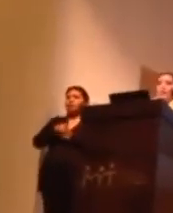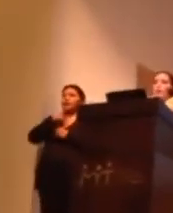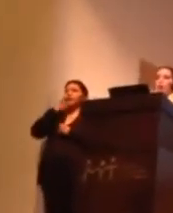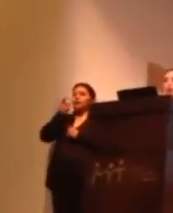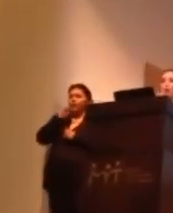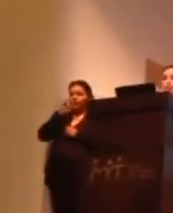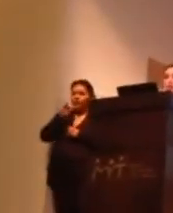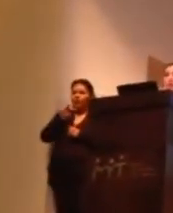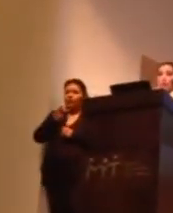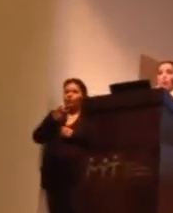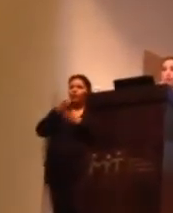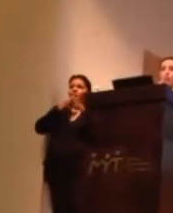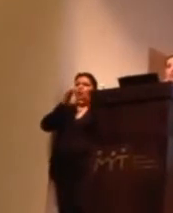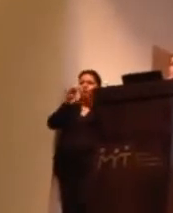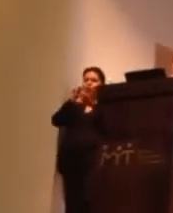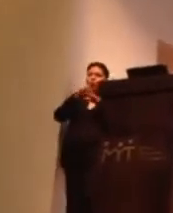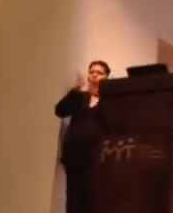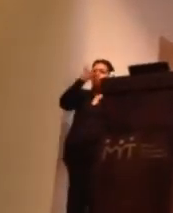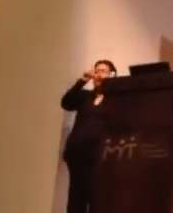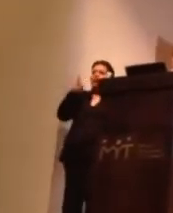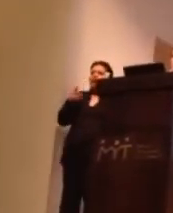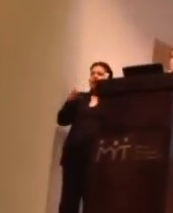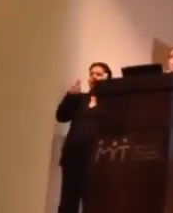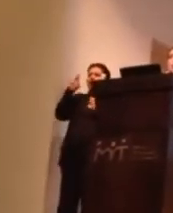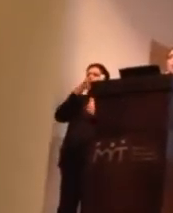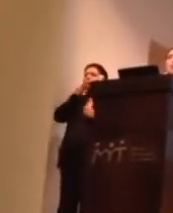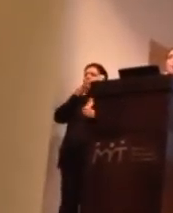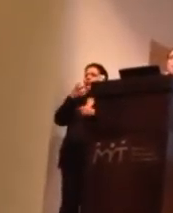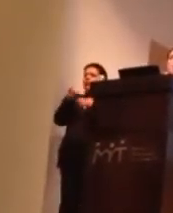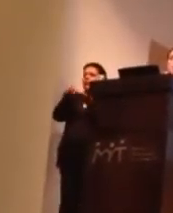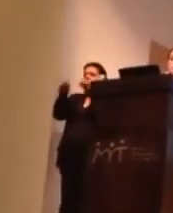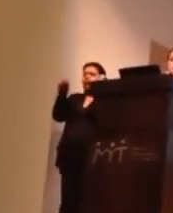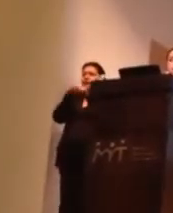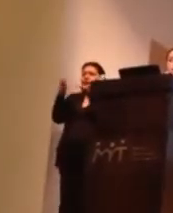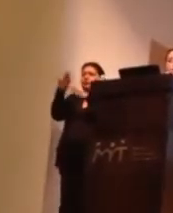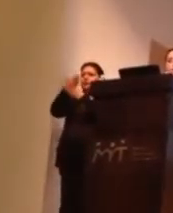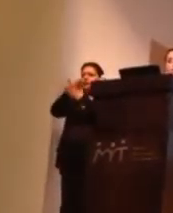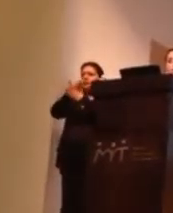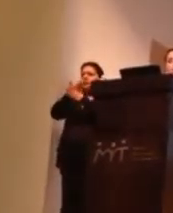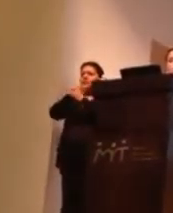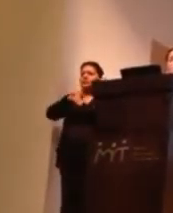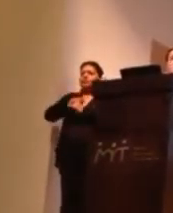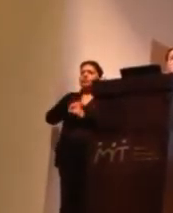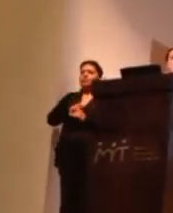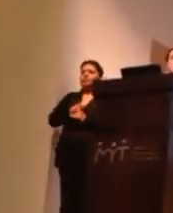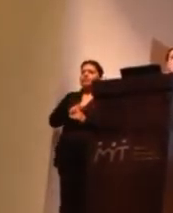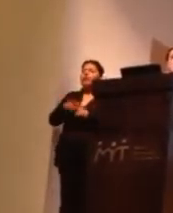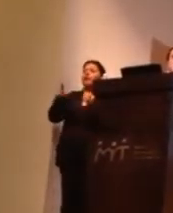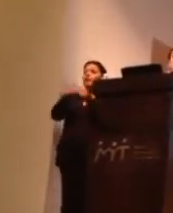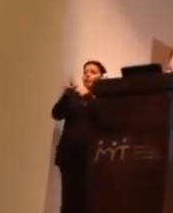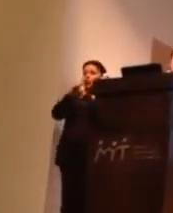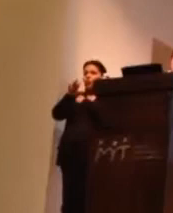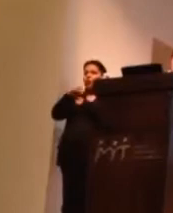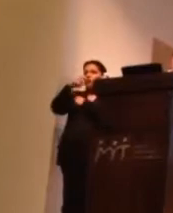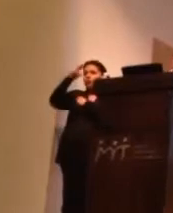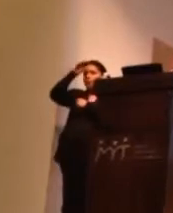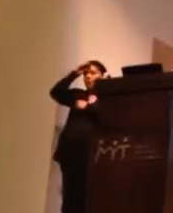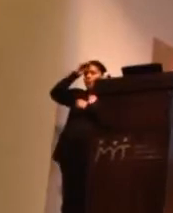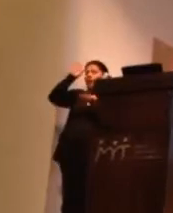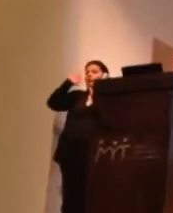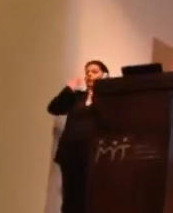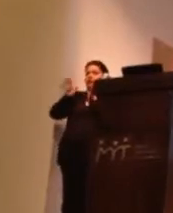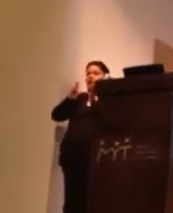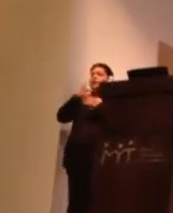Hablando de cómo se desempeña un niño dentro del aula y el desempeño académico que puede tener. Los problemas intelectuales, ya hablamos acerca